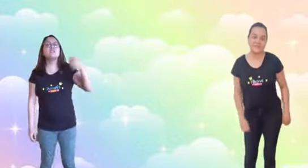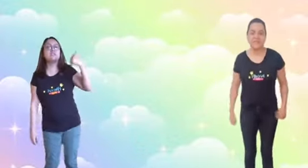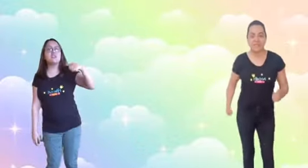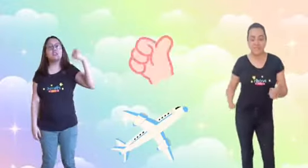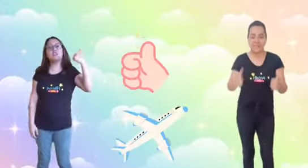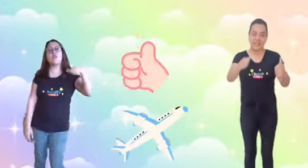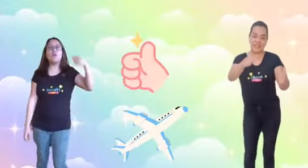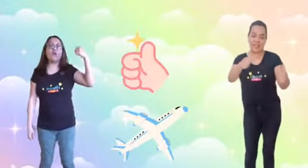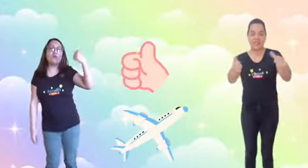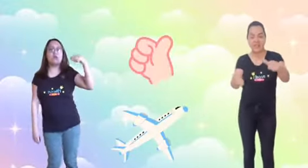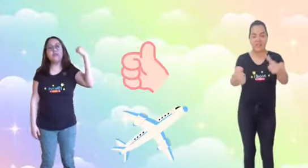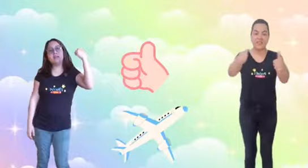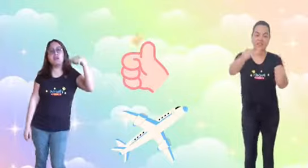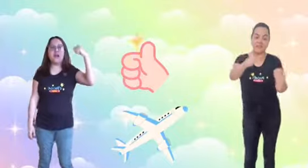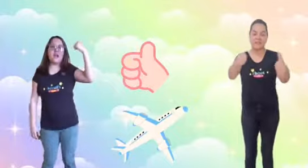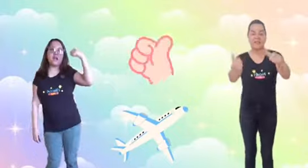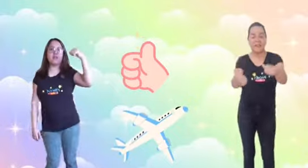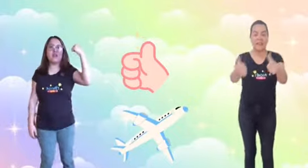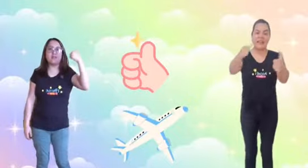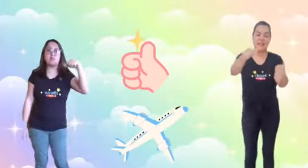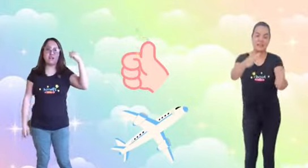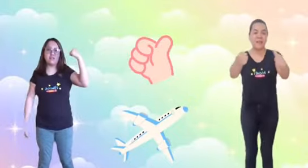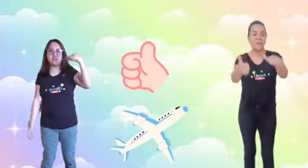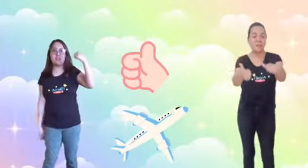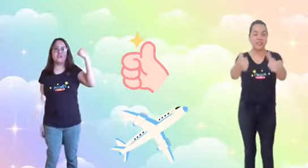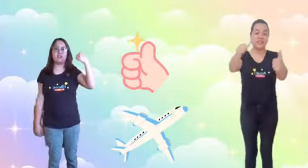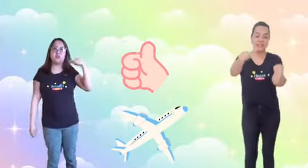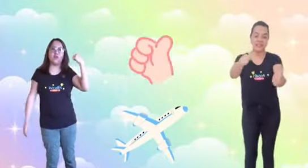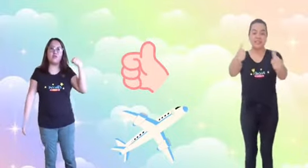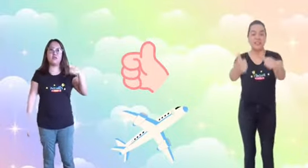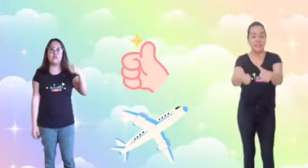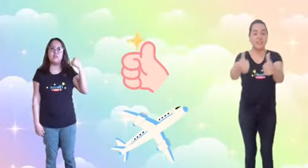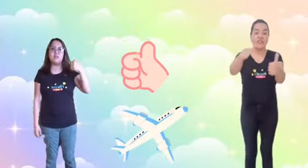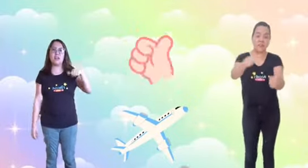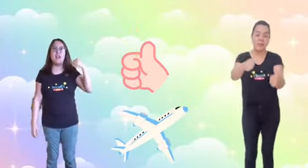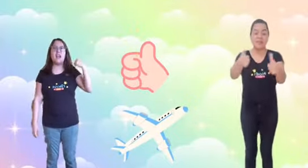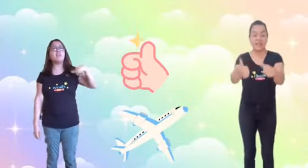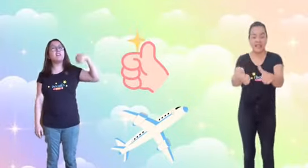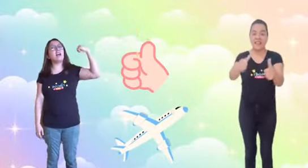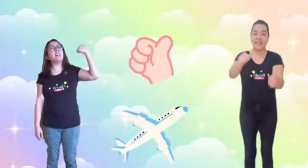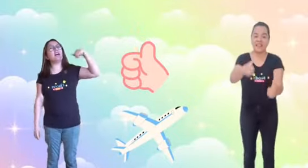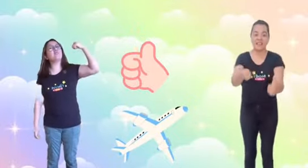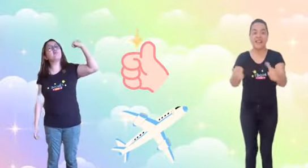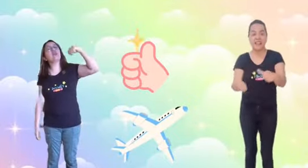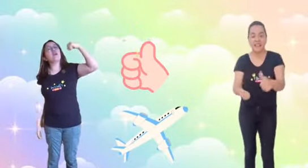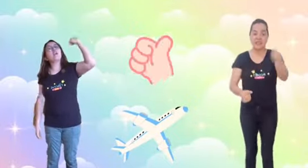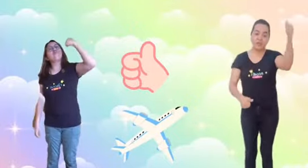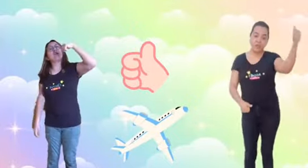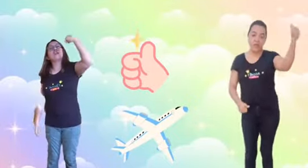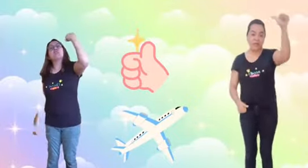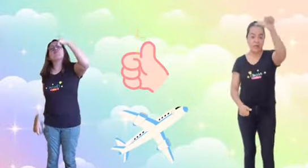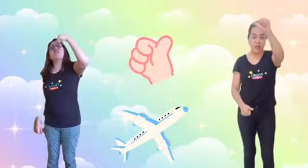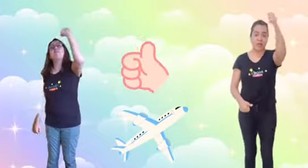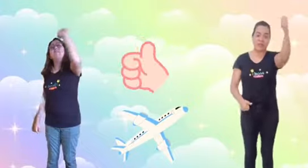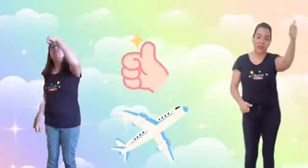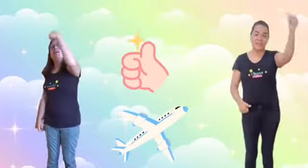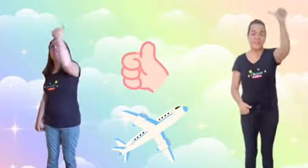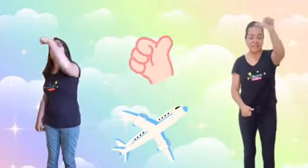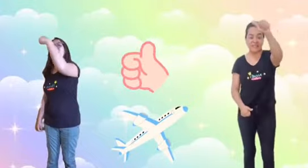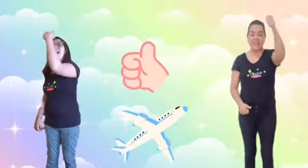A Pulgarcito lo invitaron, a dar un hue, hue, huelo en un avión,